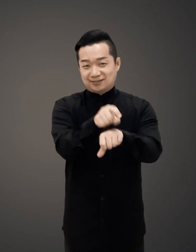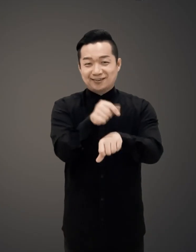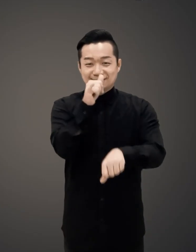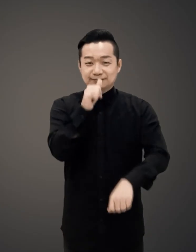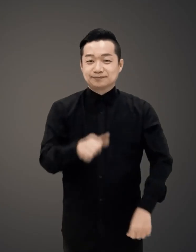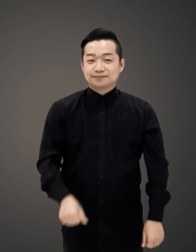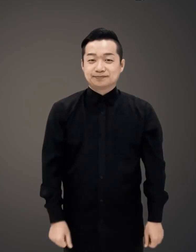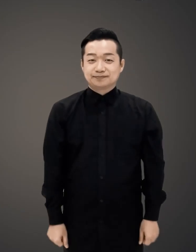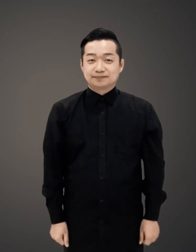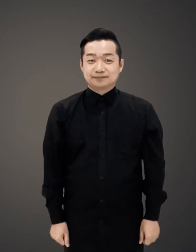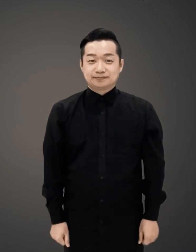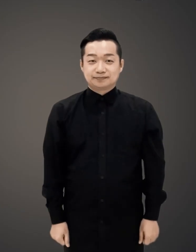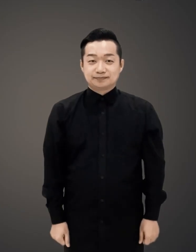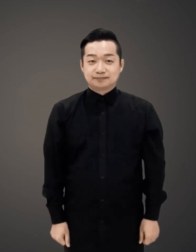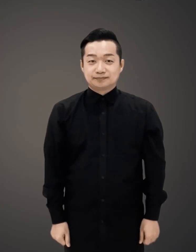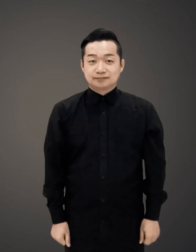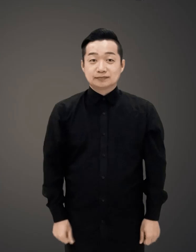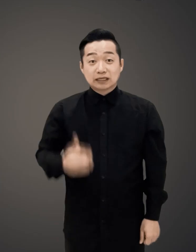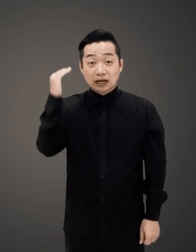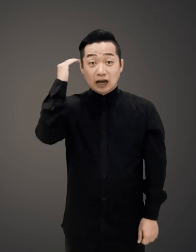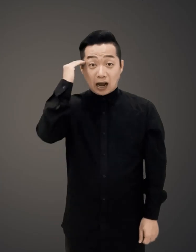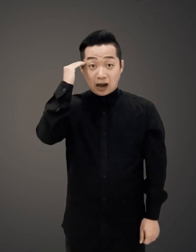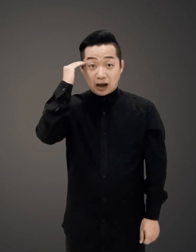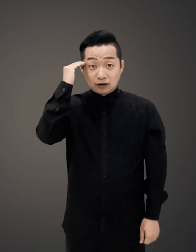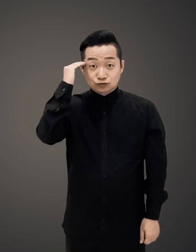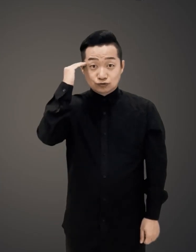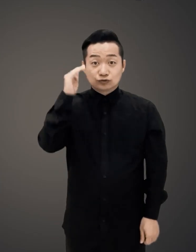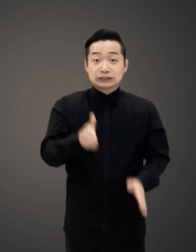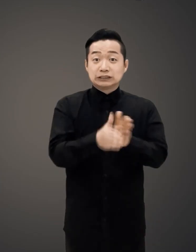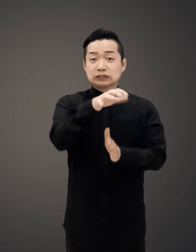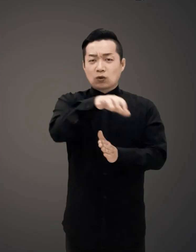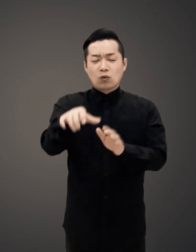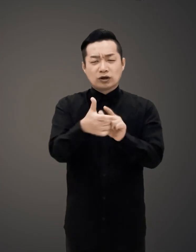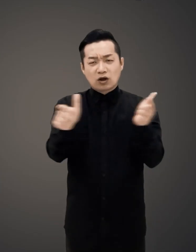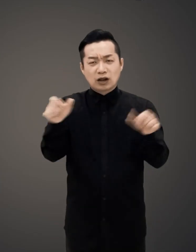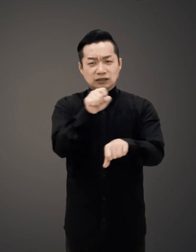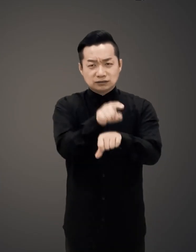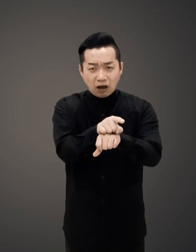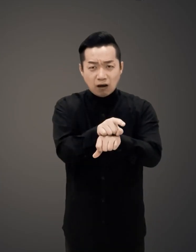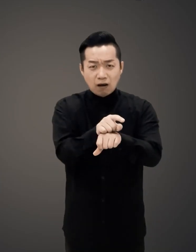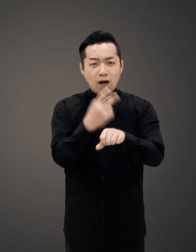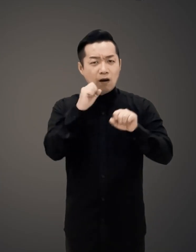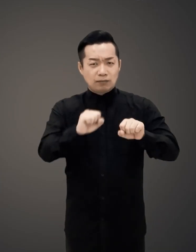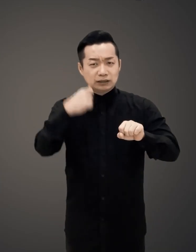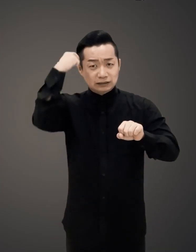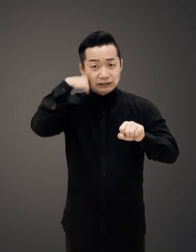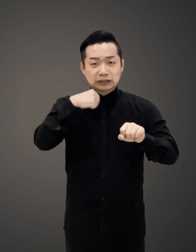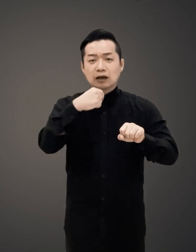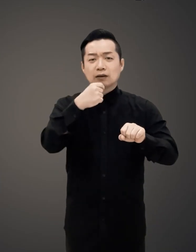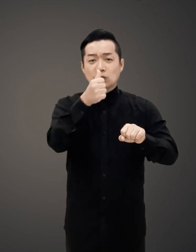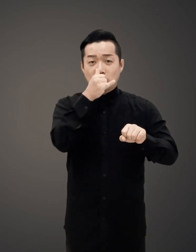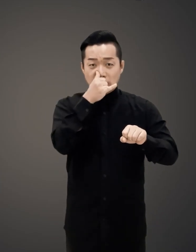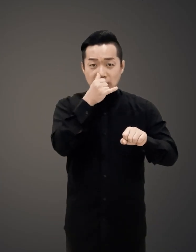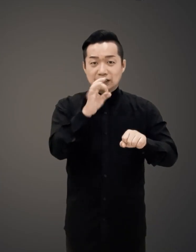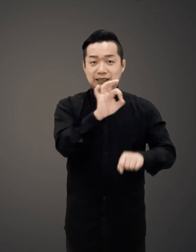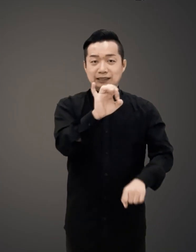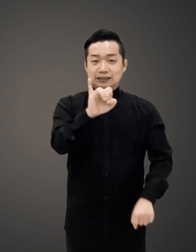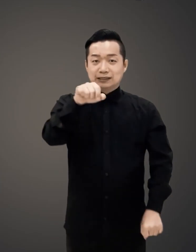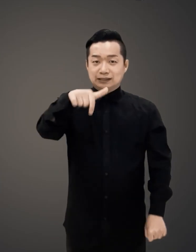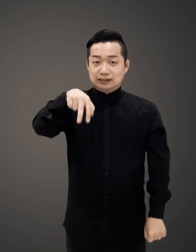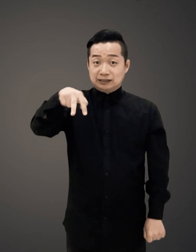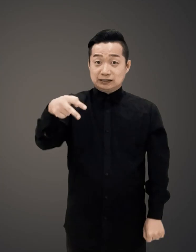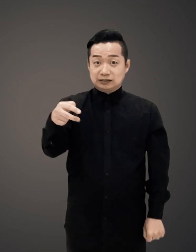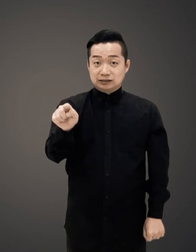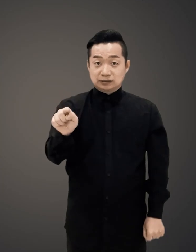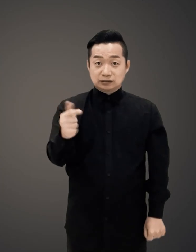띠고 있다고 생각을 합니다. 우리나라 도시 공간의 다채로움이나 생동감이 이런 공간에는 남아 있고요. 익선동 같은